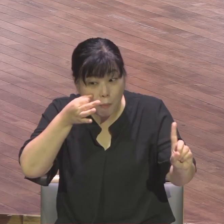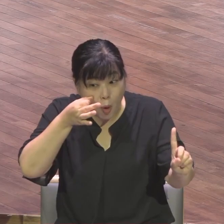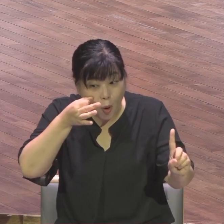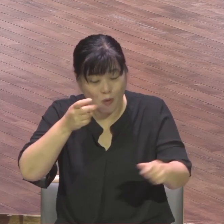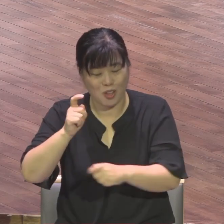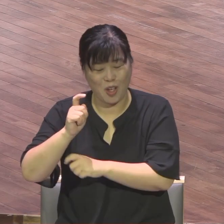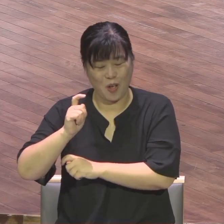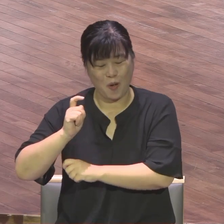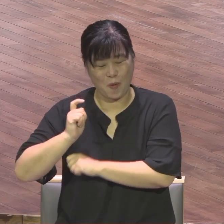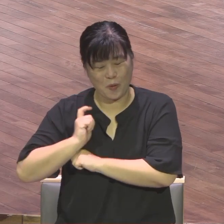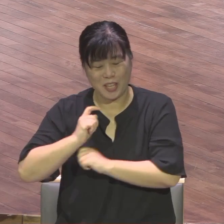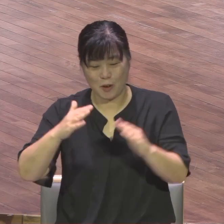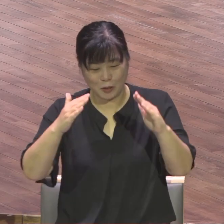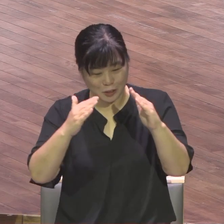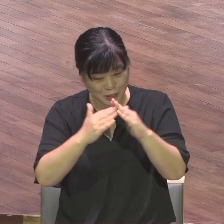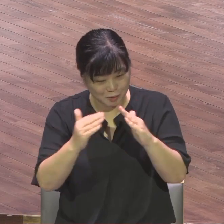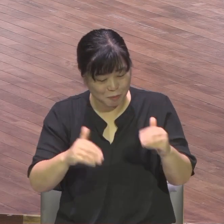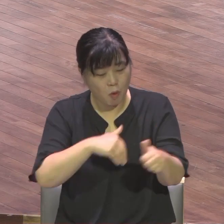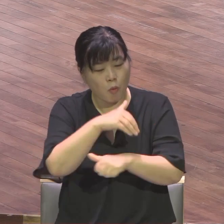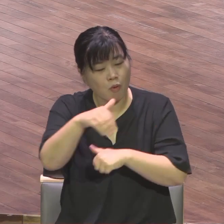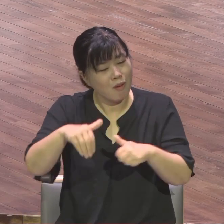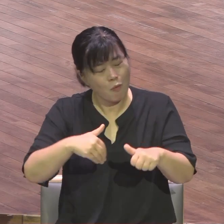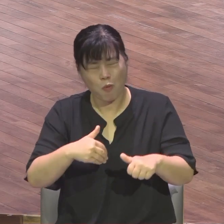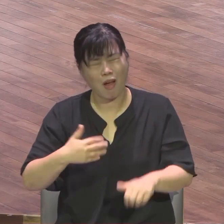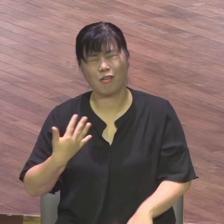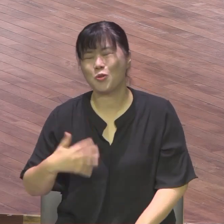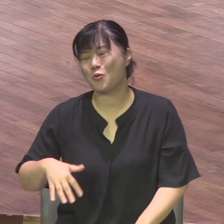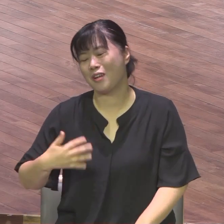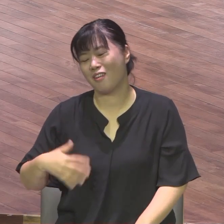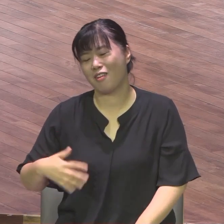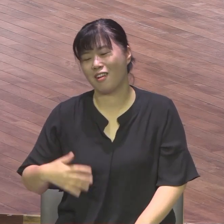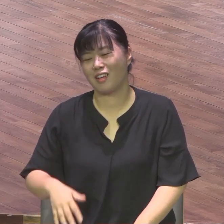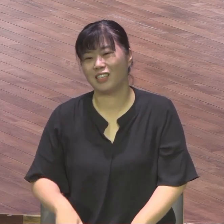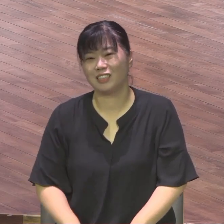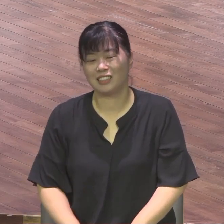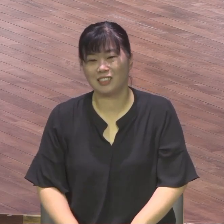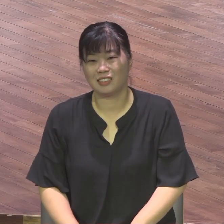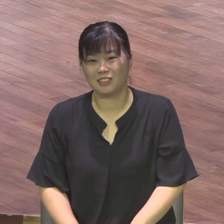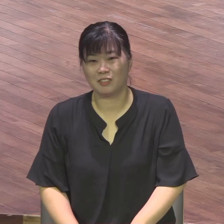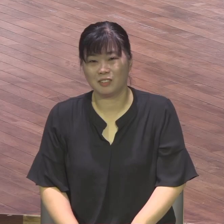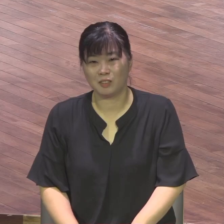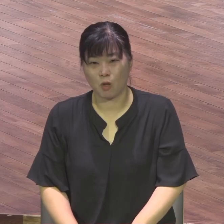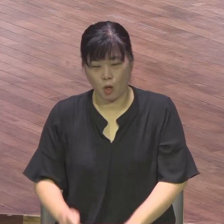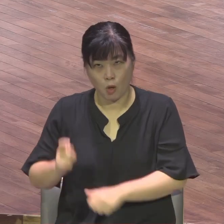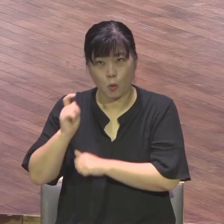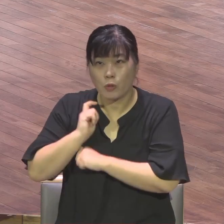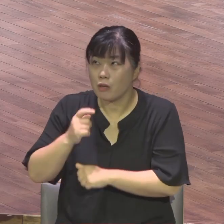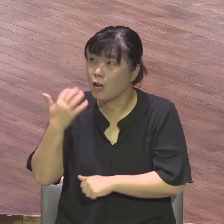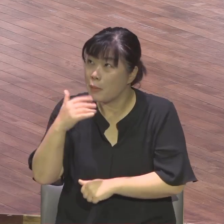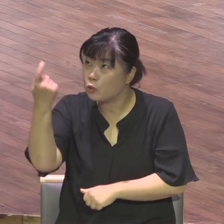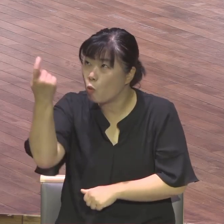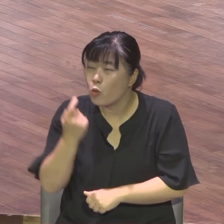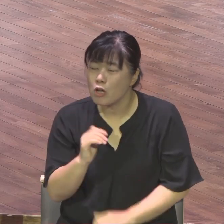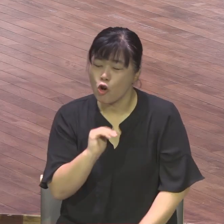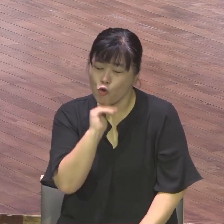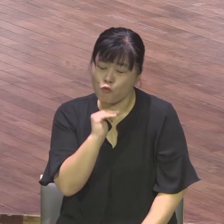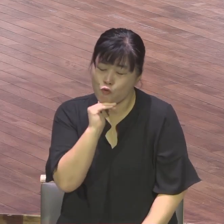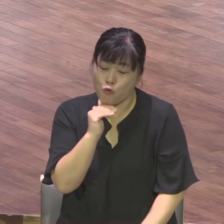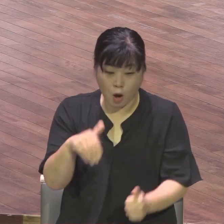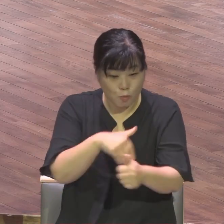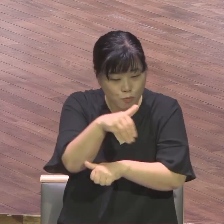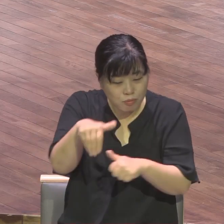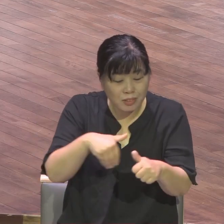맞이하는 자세가 놀라웁니다. 그 당시로는 있을 수 없는 놀라운 것 자체였어요.